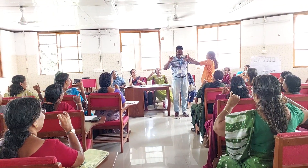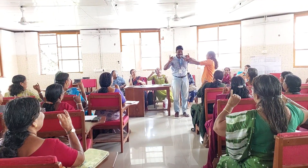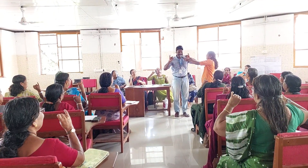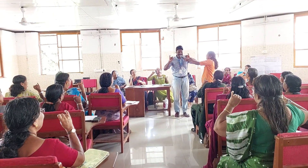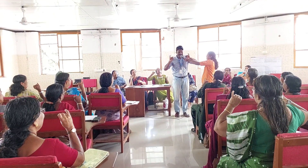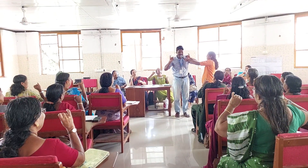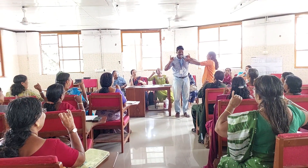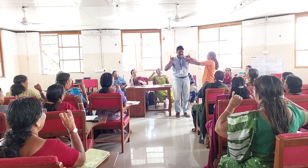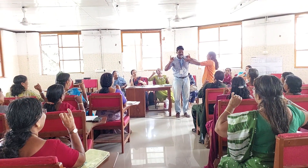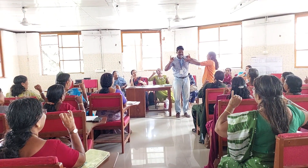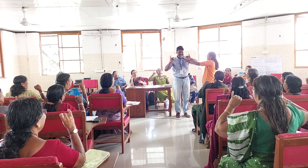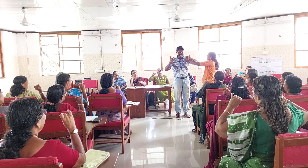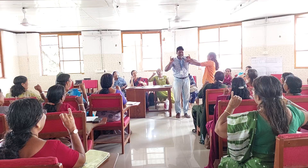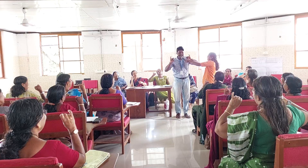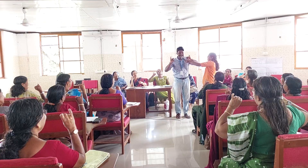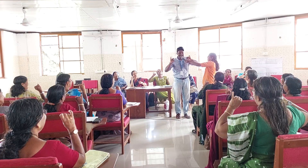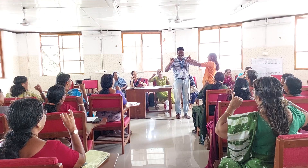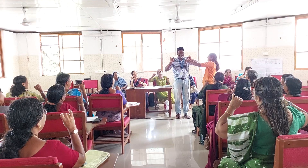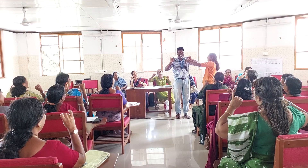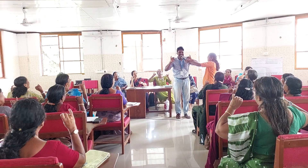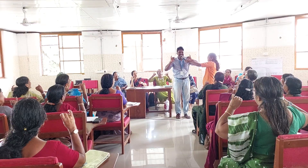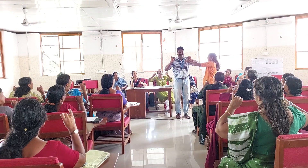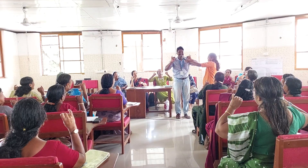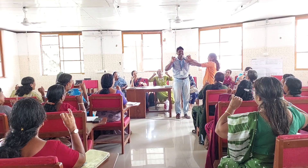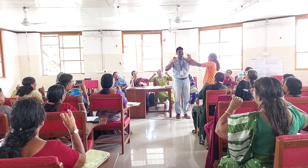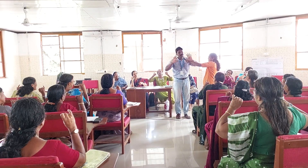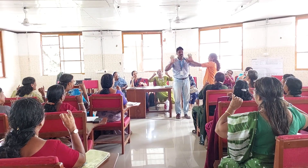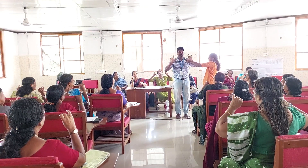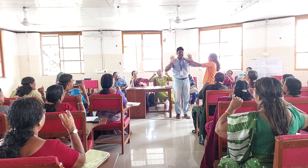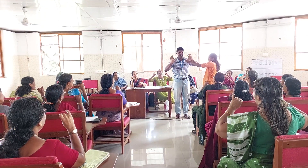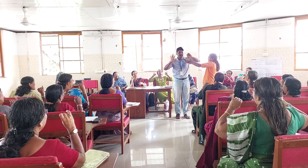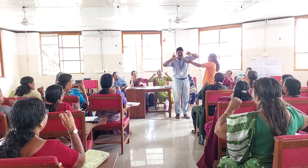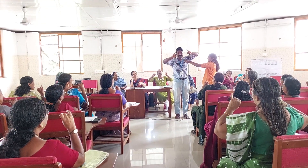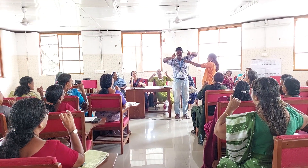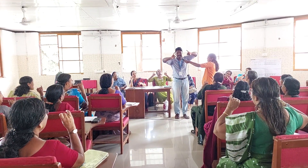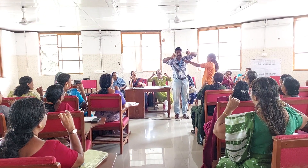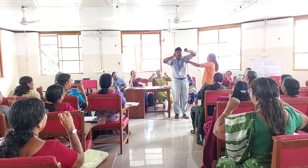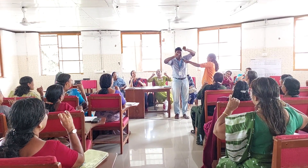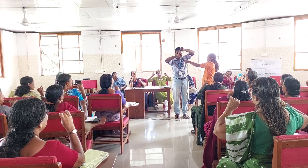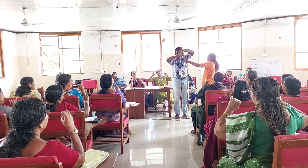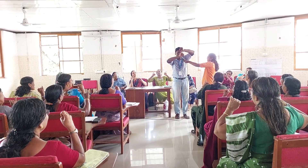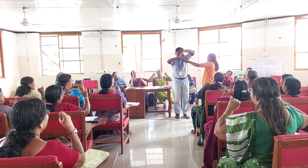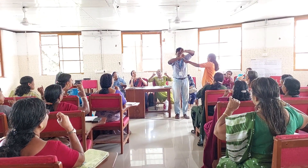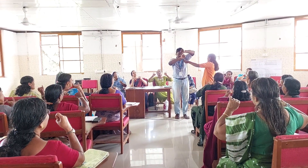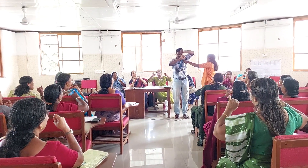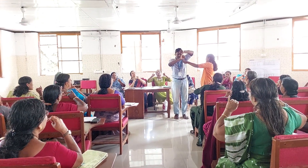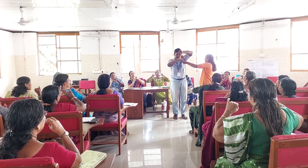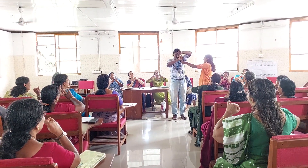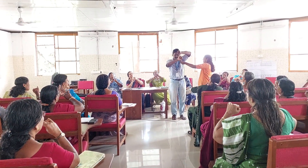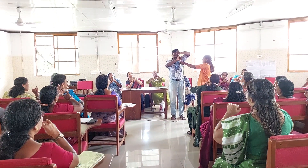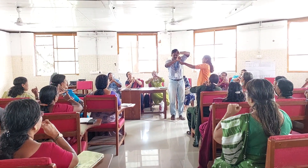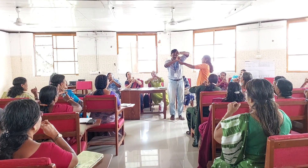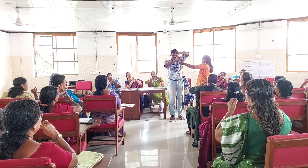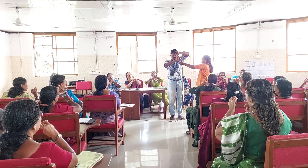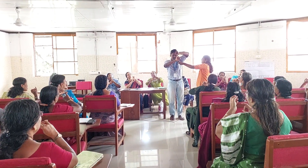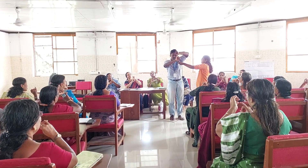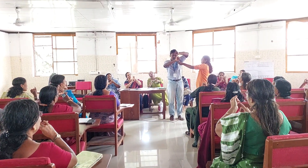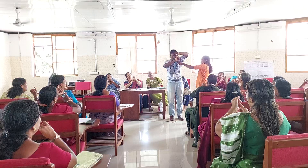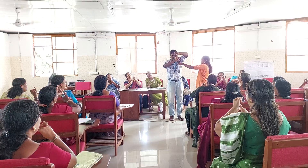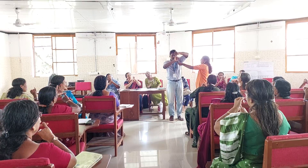കാലത്തിനടുത്ത് ഇത്രയും വിരലാരും വർക്കായിട്ടാവില്ല അല്ലേ? സിമ്പിൾ ആണ് കേട്ടോ. ഓക്കെ, ഈ രണ്ട് വിരലും കുറുക്കിടാം, വെക്കാം. എസ്.